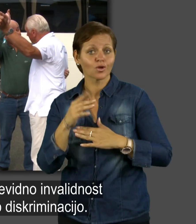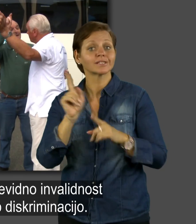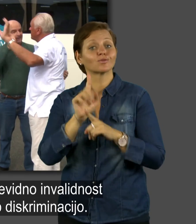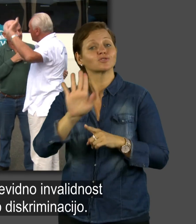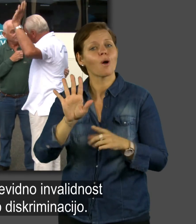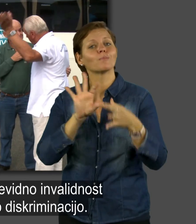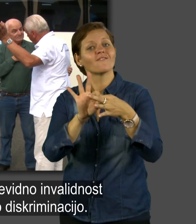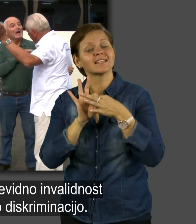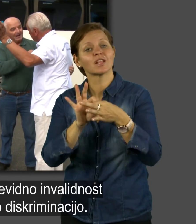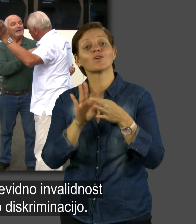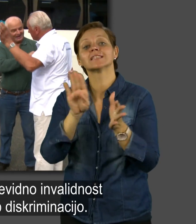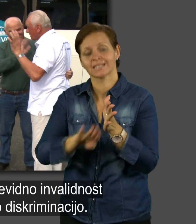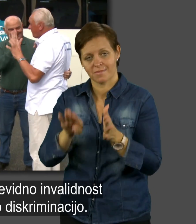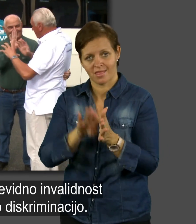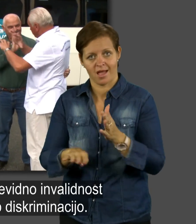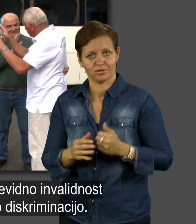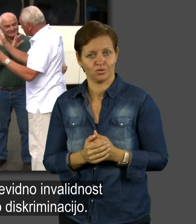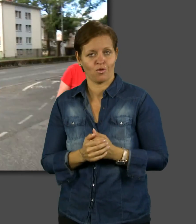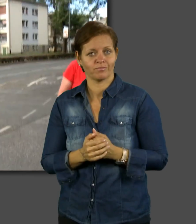in z njo povezano diskriminacijo.